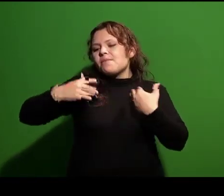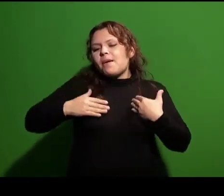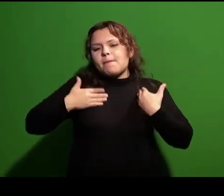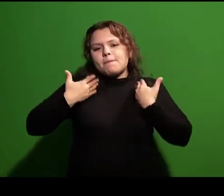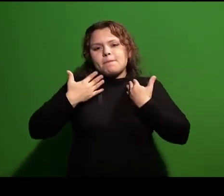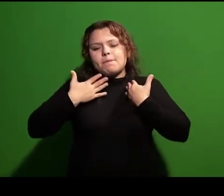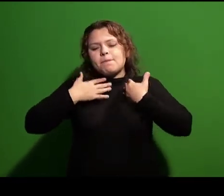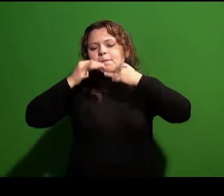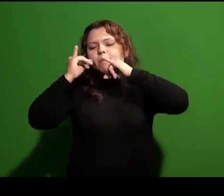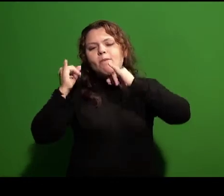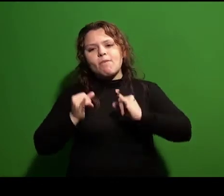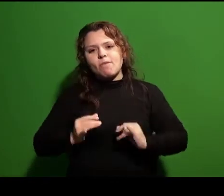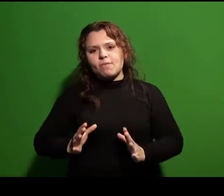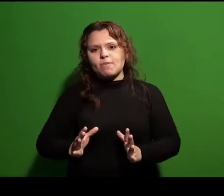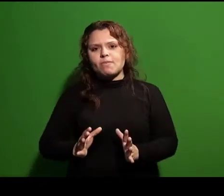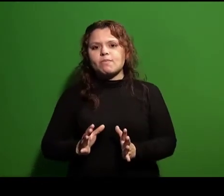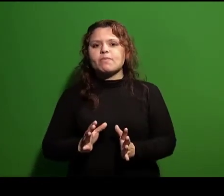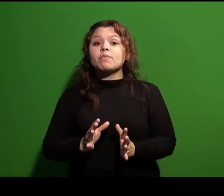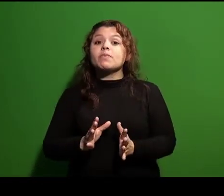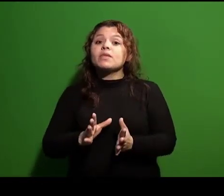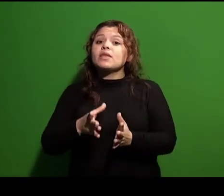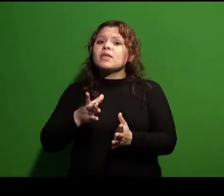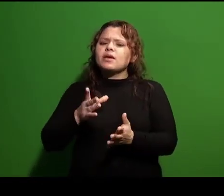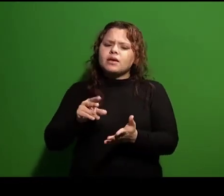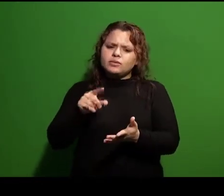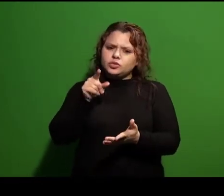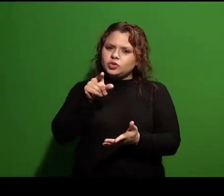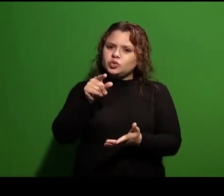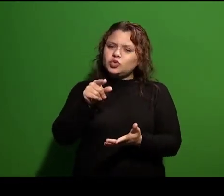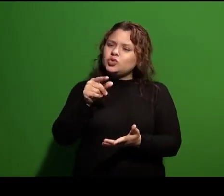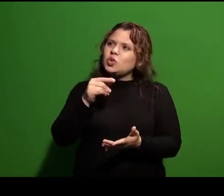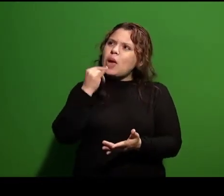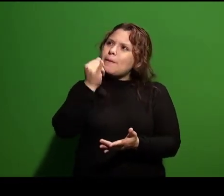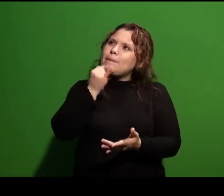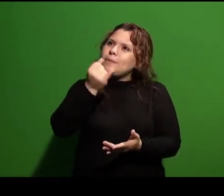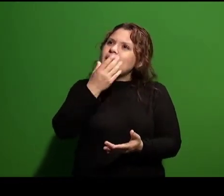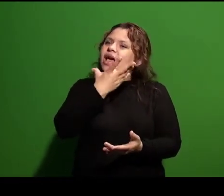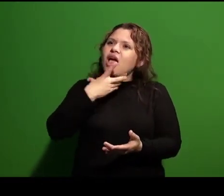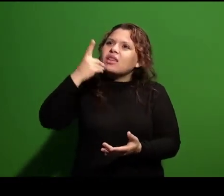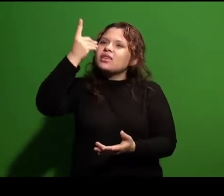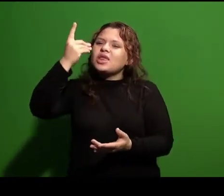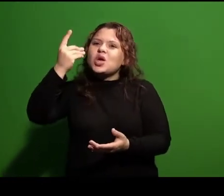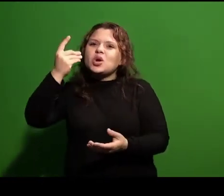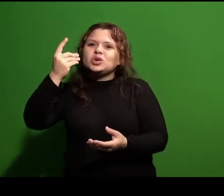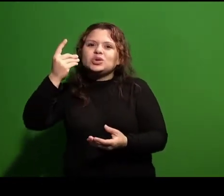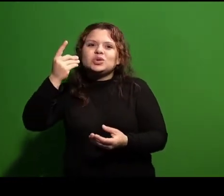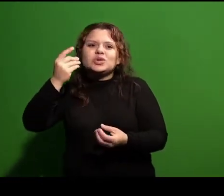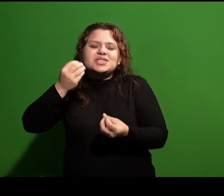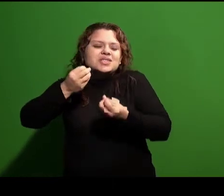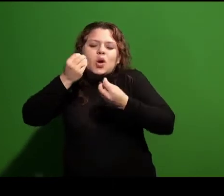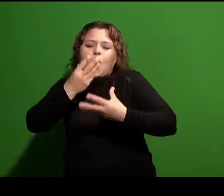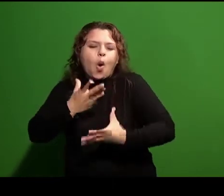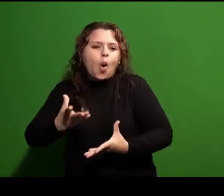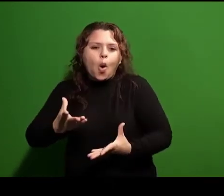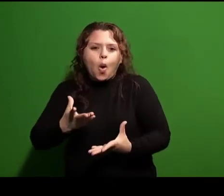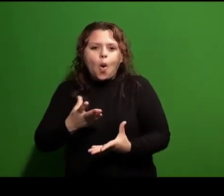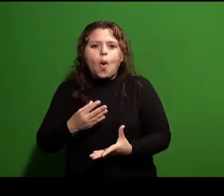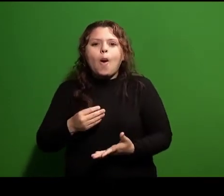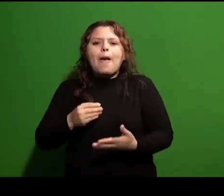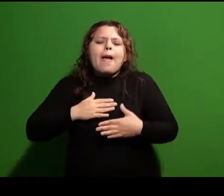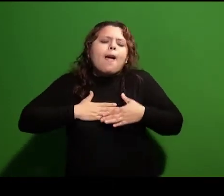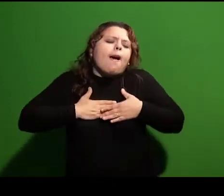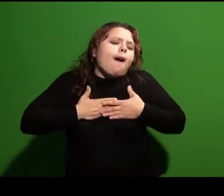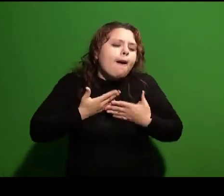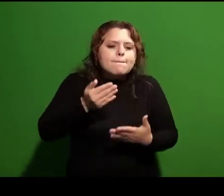alma. Describe el propósito de Dios con sus reprensiones. Nuestro Señor ama demasiado a su pueblo para permitirle